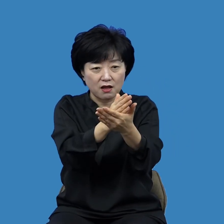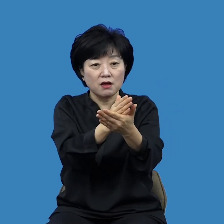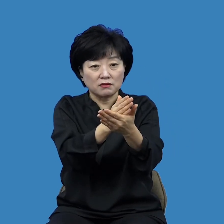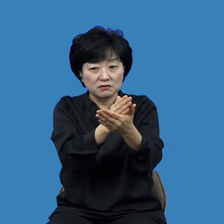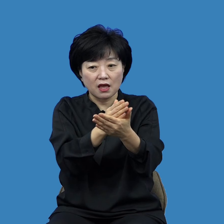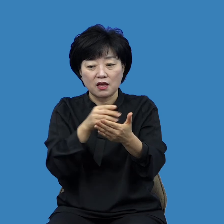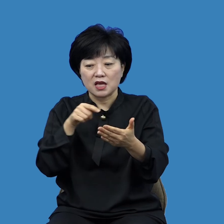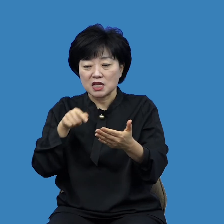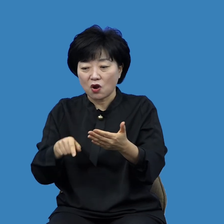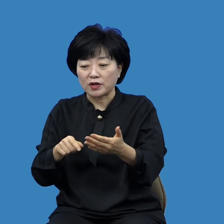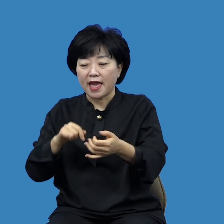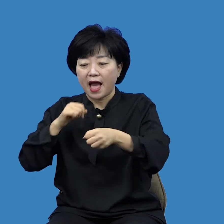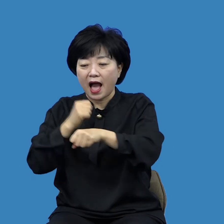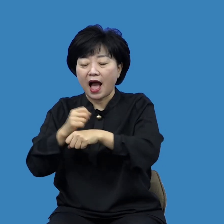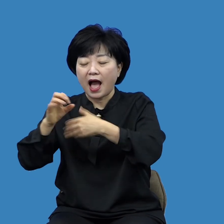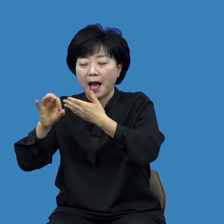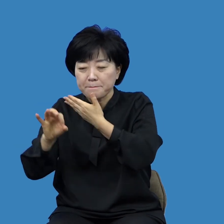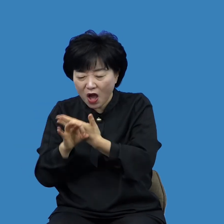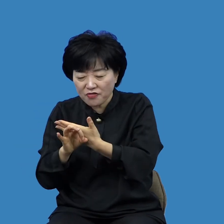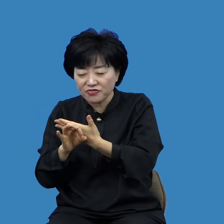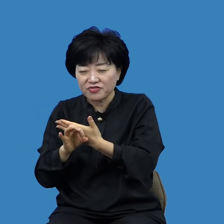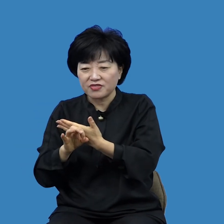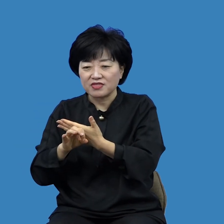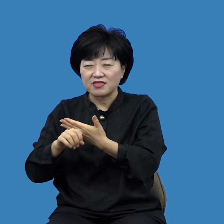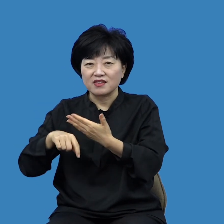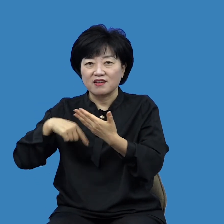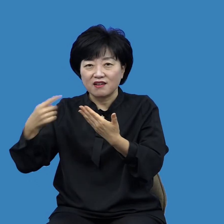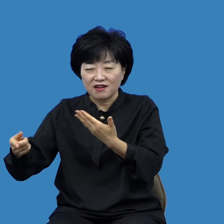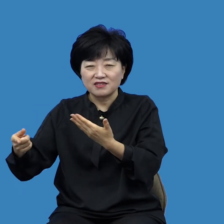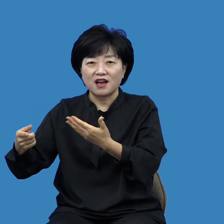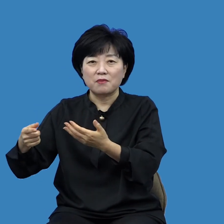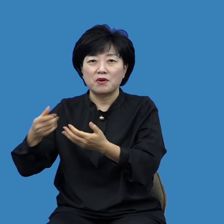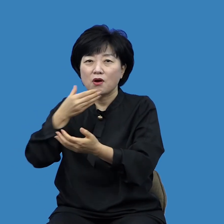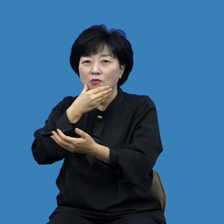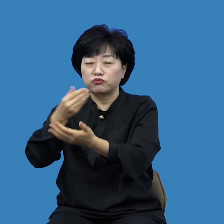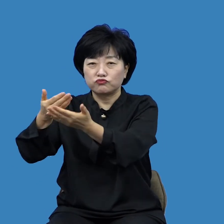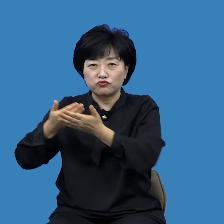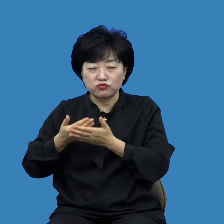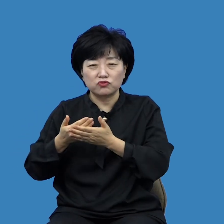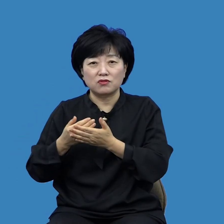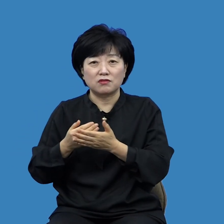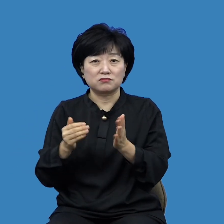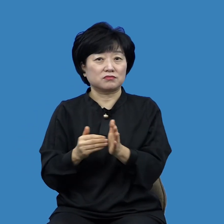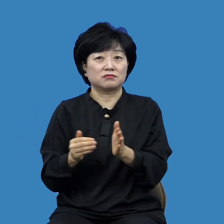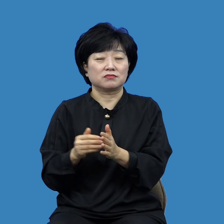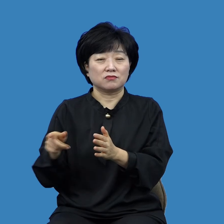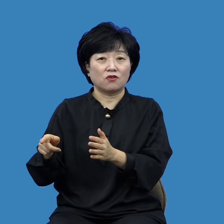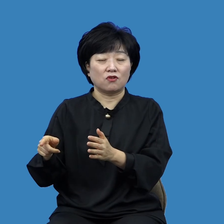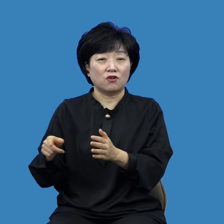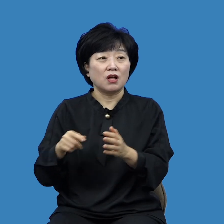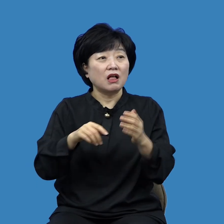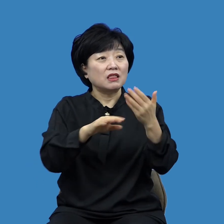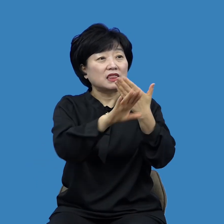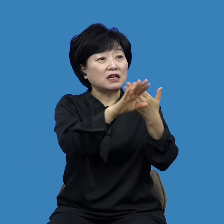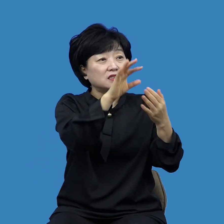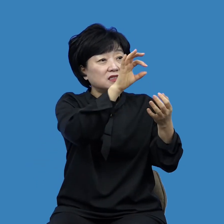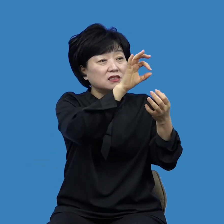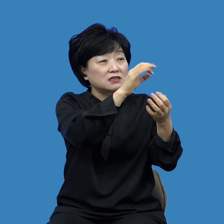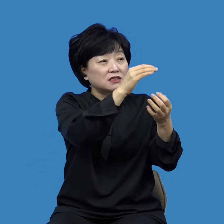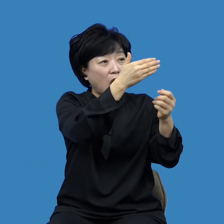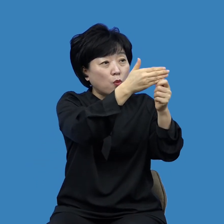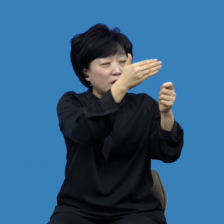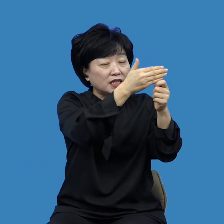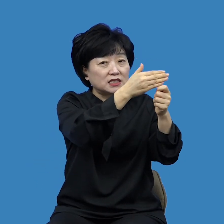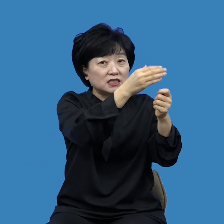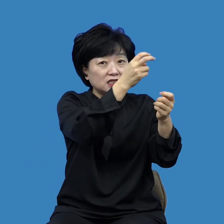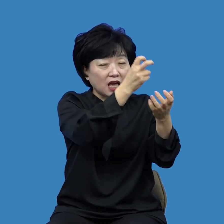계명밖에 없더라고. 다른 계명은 그냥 내 하나님을 섬겨라, 뭐 안식일을 거룩하게 지켜라, 다 그냥 뭐 해라 그러고 끝나요.